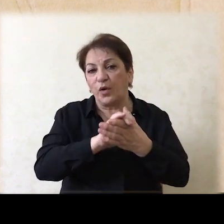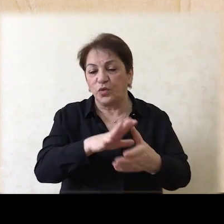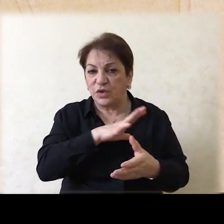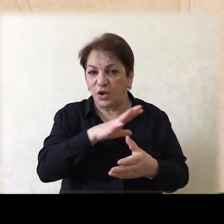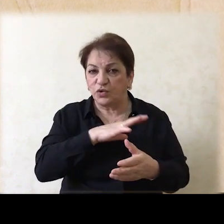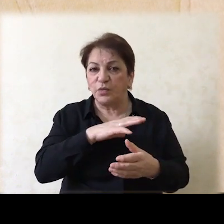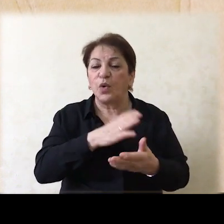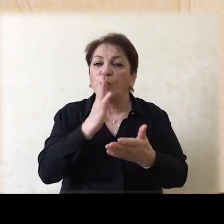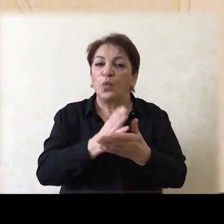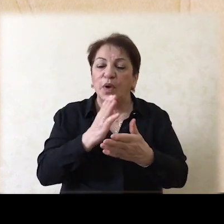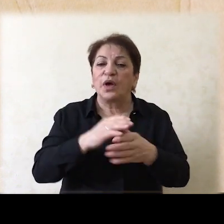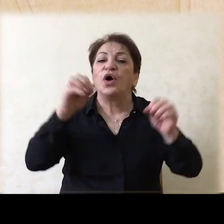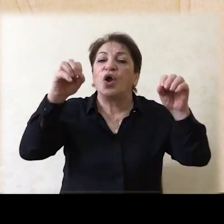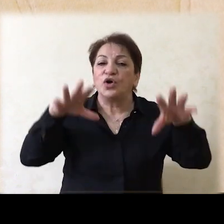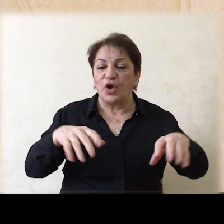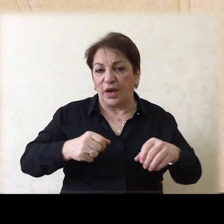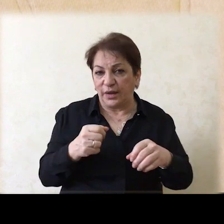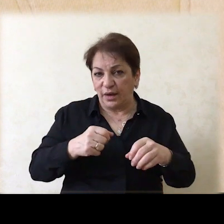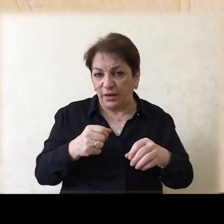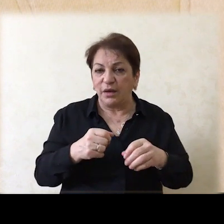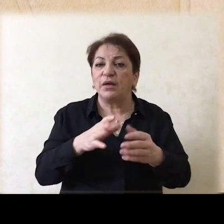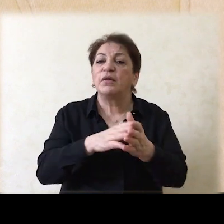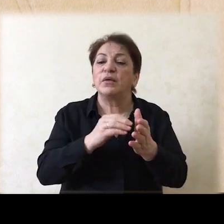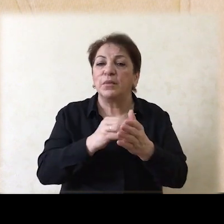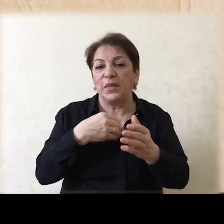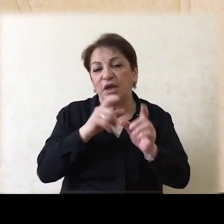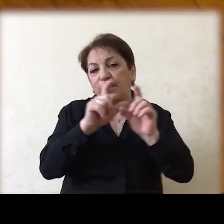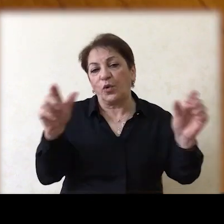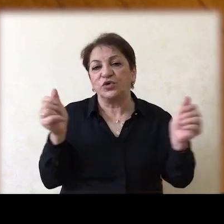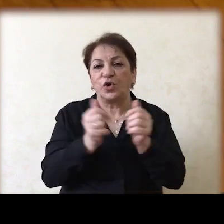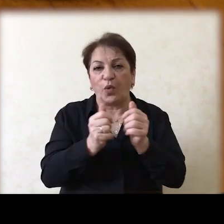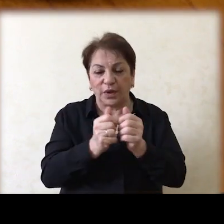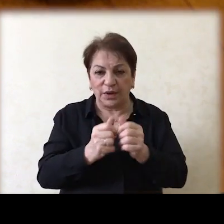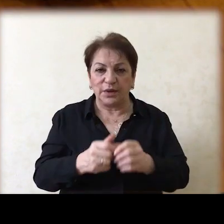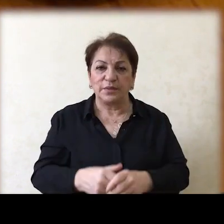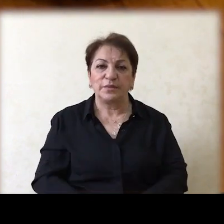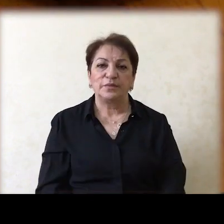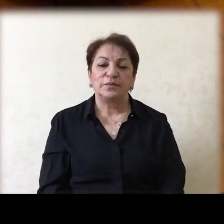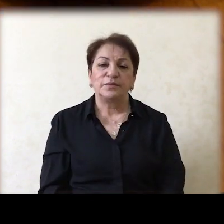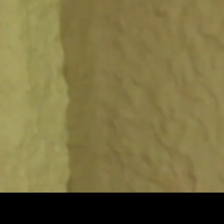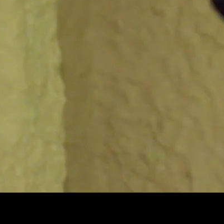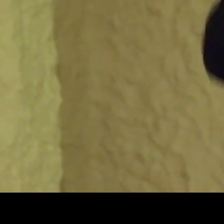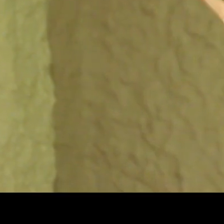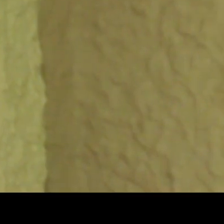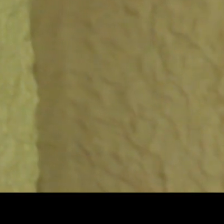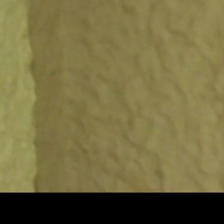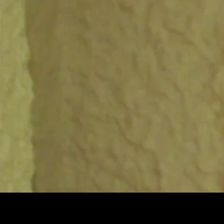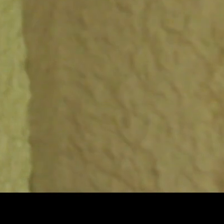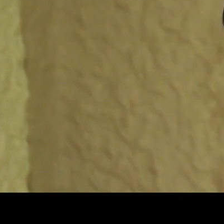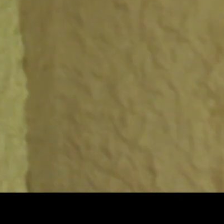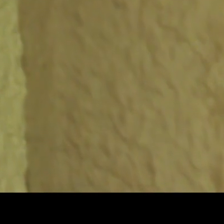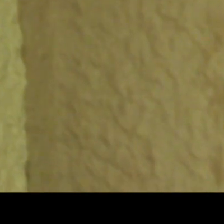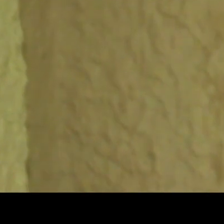ունենք այդպիսի հրաշալի ընկերներ դպրոցի կողքին։ Շնորհակալություն։ Ես առաջին անգամ ես բացահայտեցի